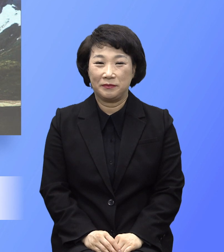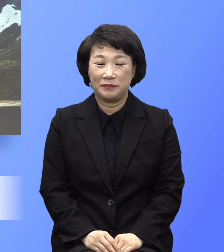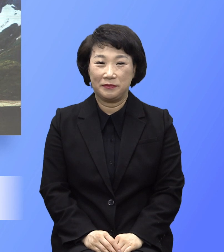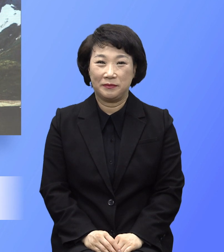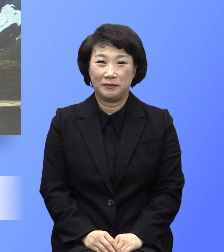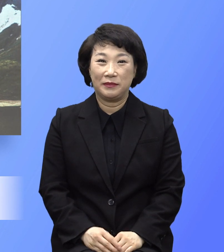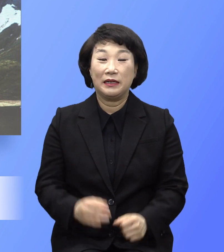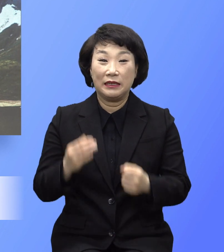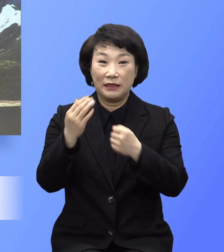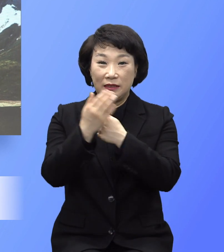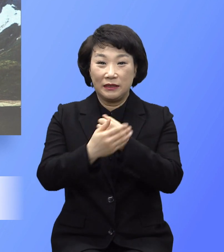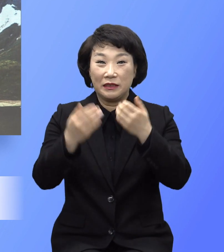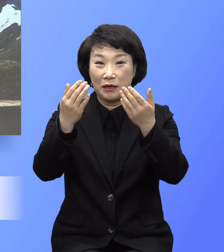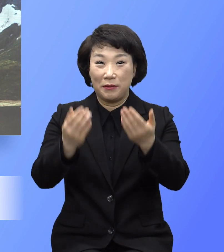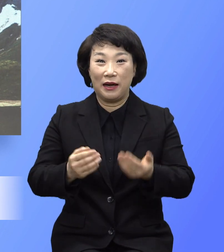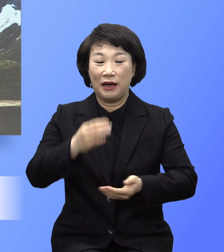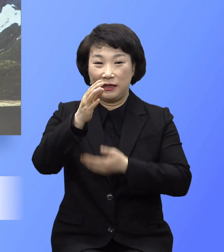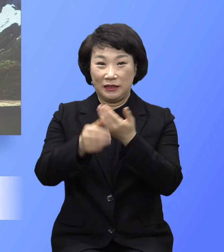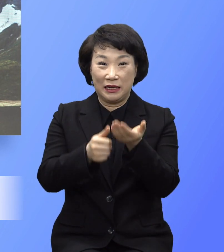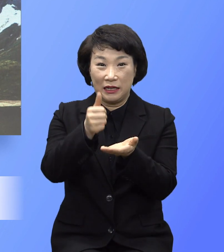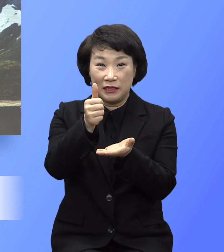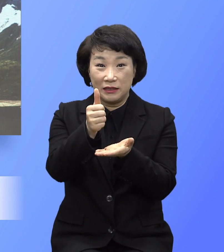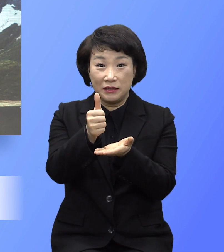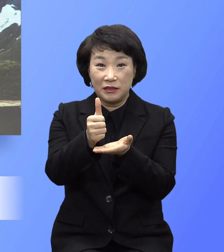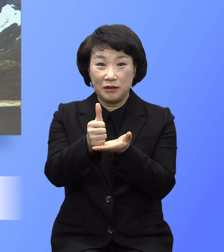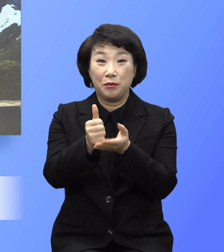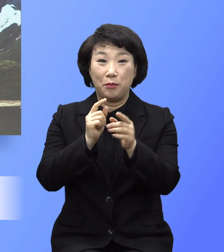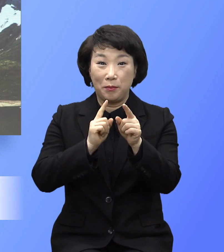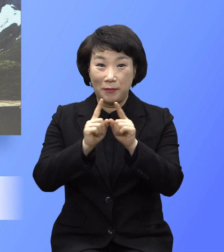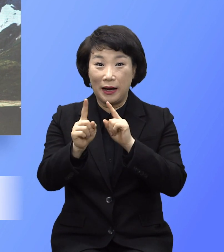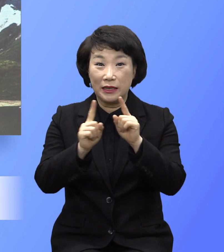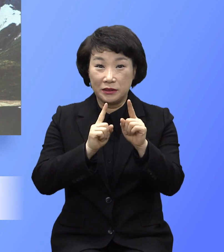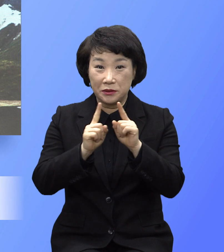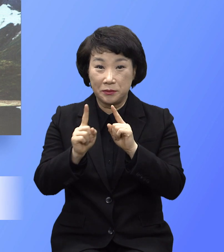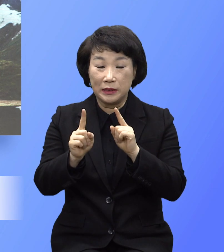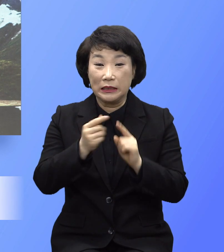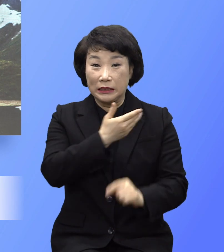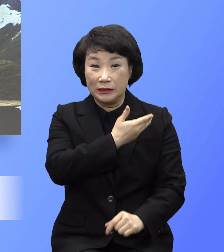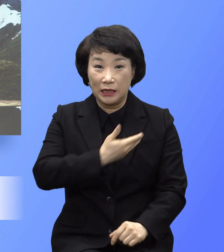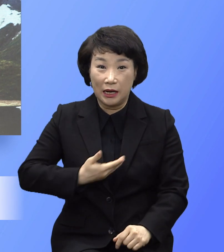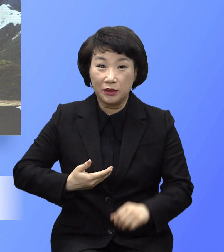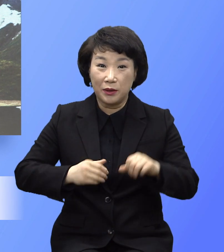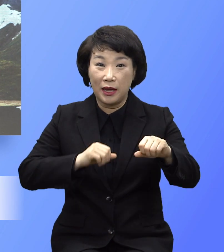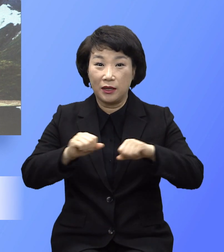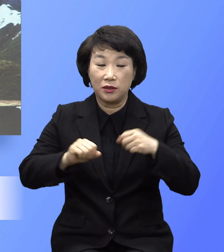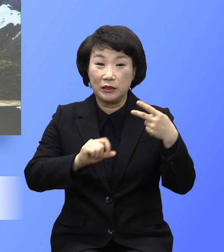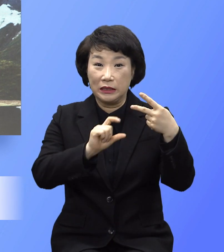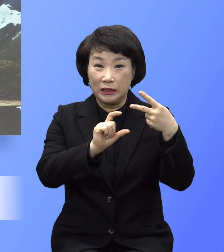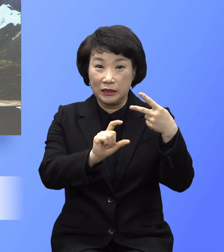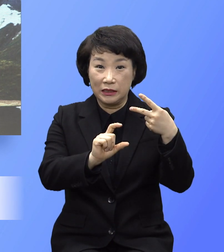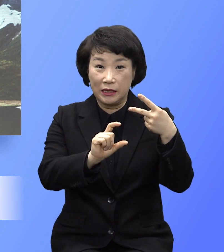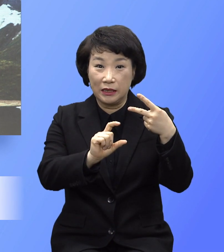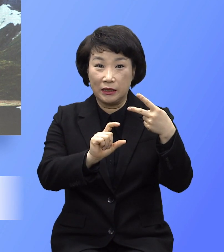은혜 받으실 하나님 말씀은 사도행전 2장